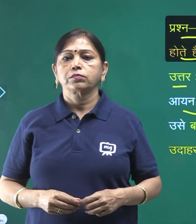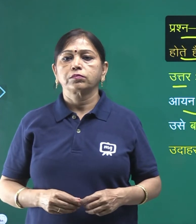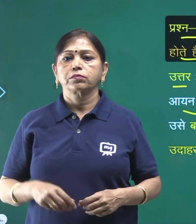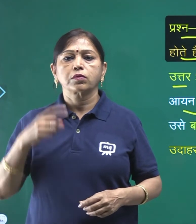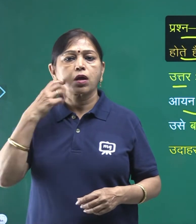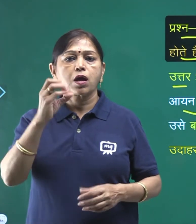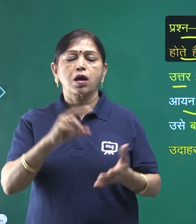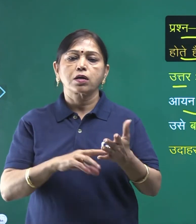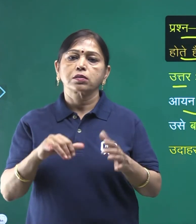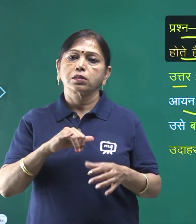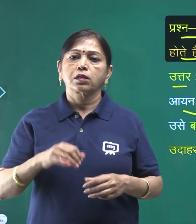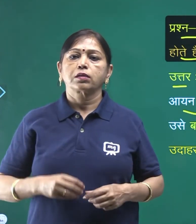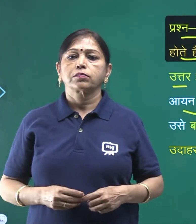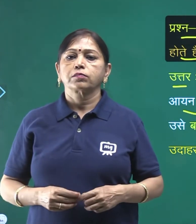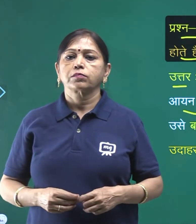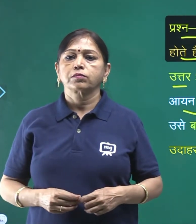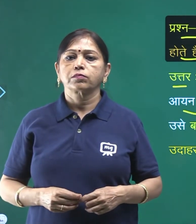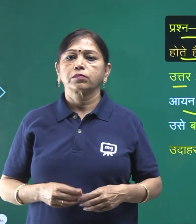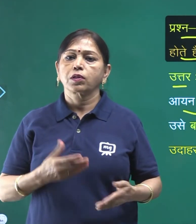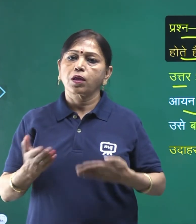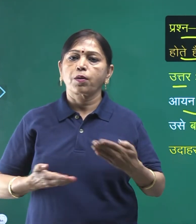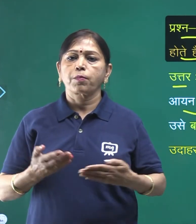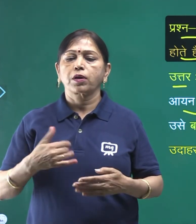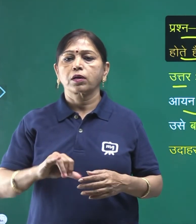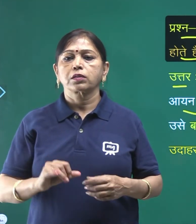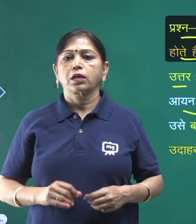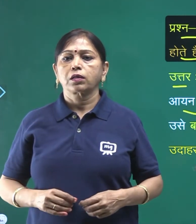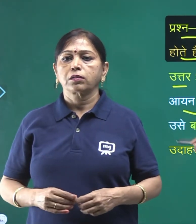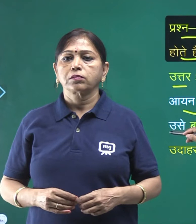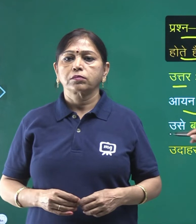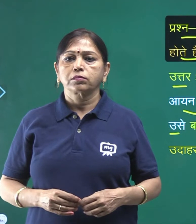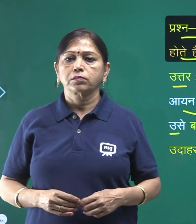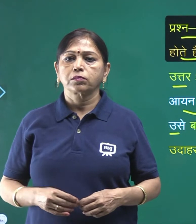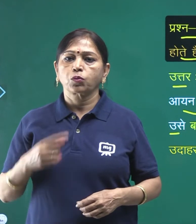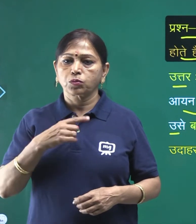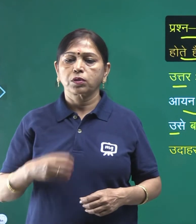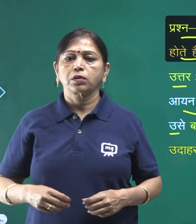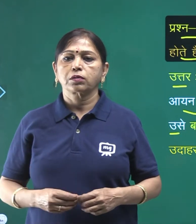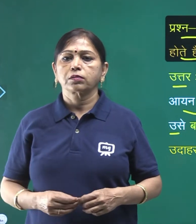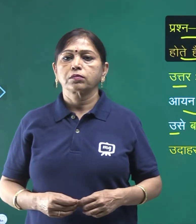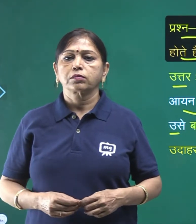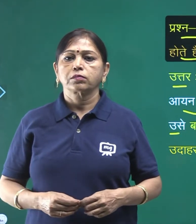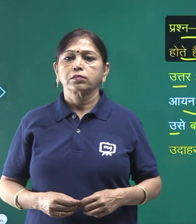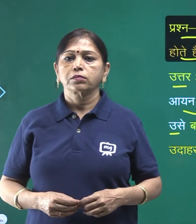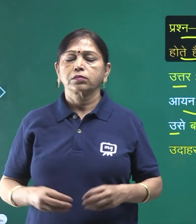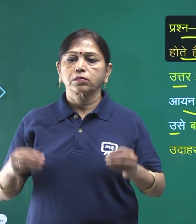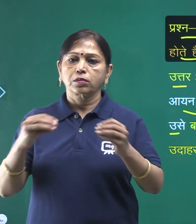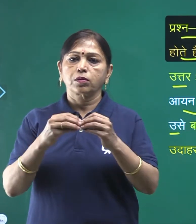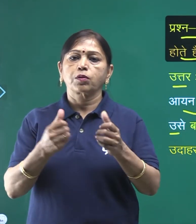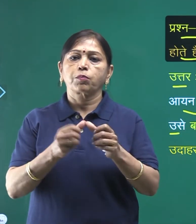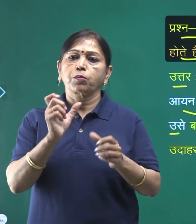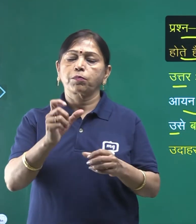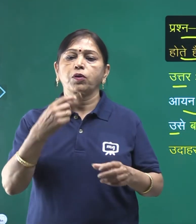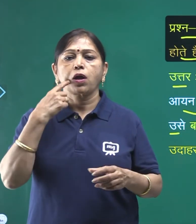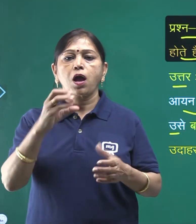आयन की तरह व्यवहार करता है उसे बहुपरमाणुक आयन